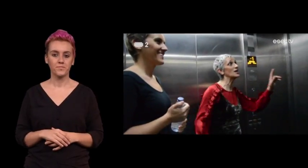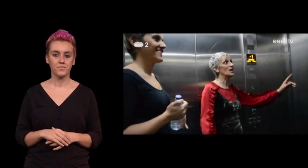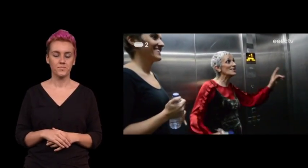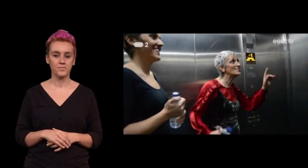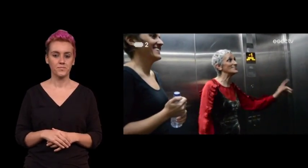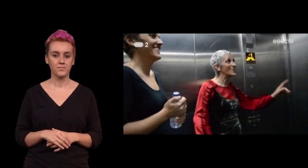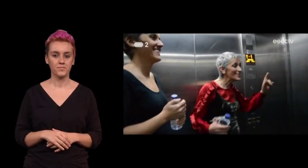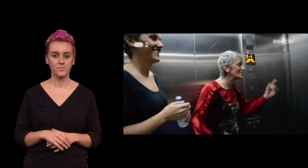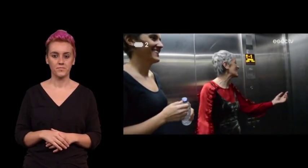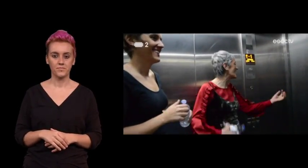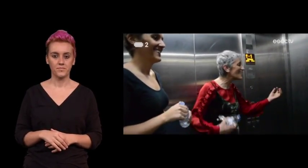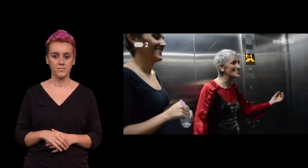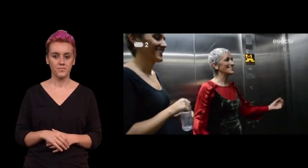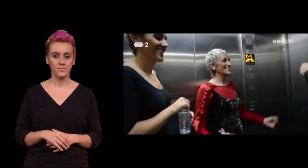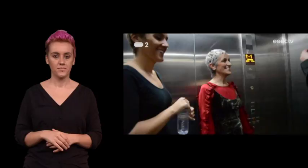5.